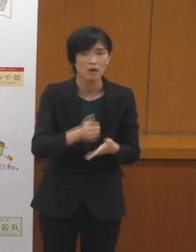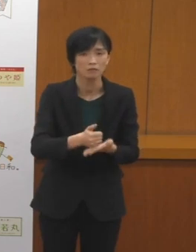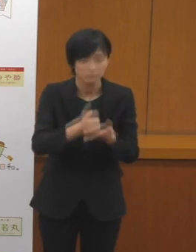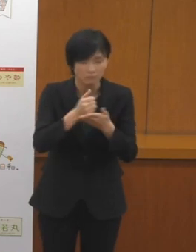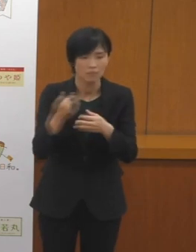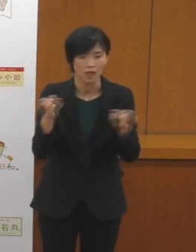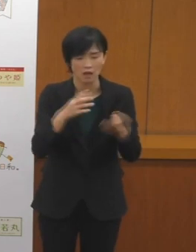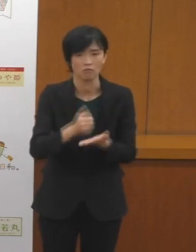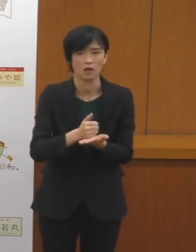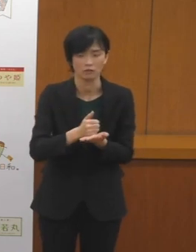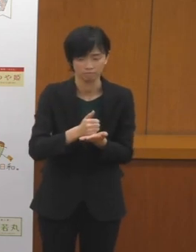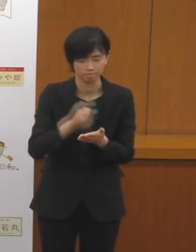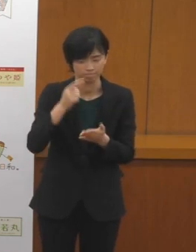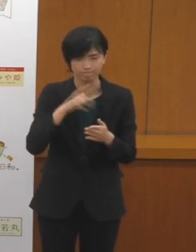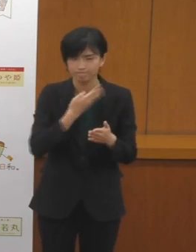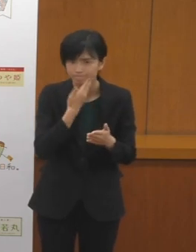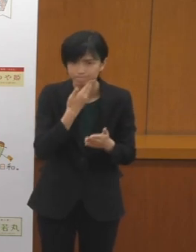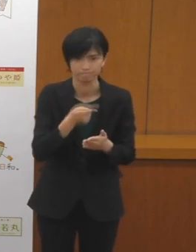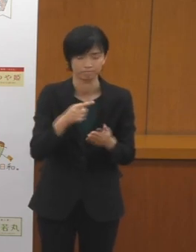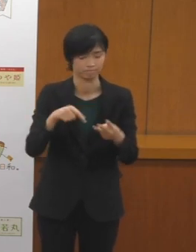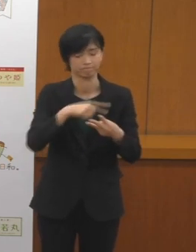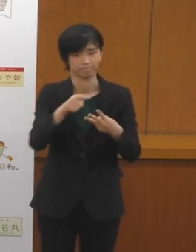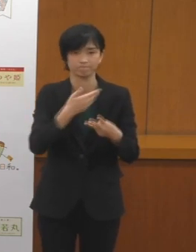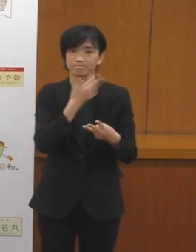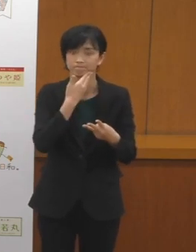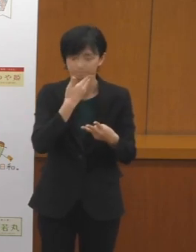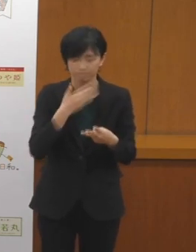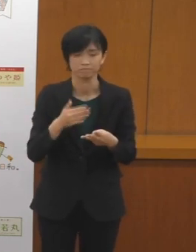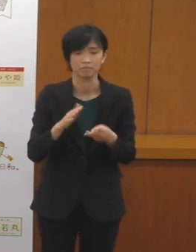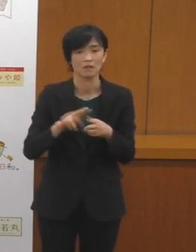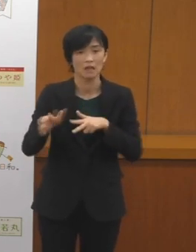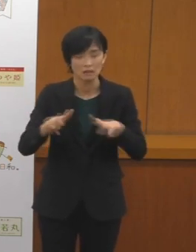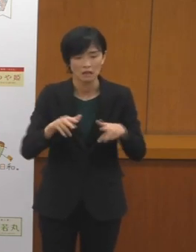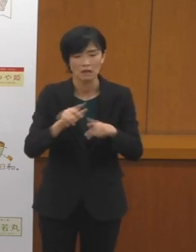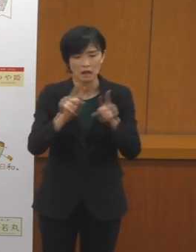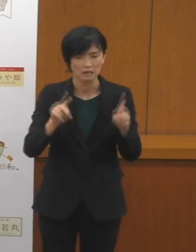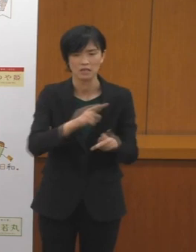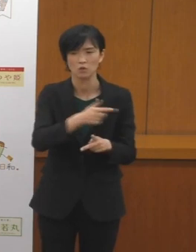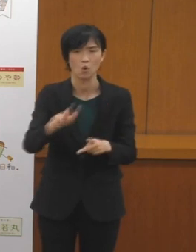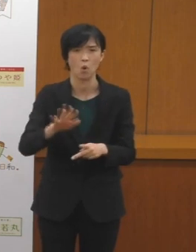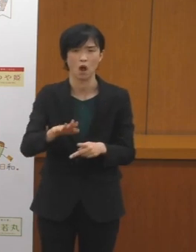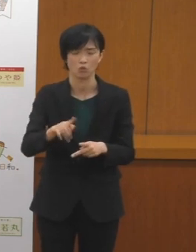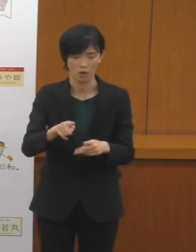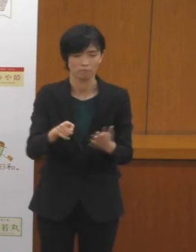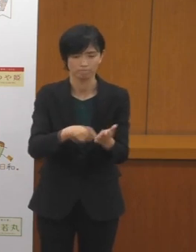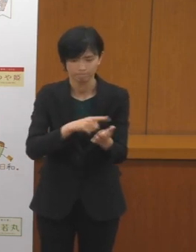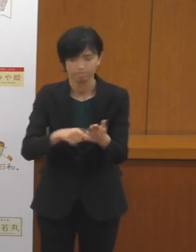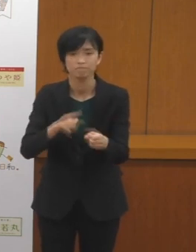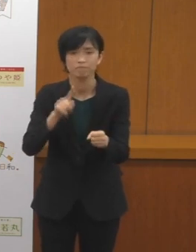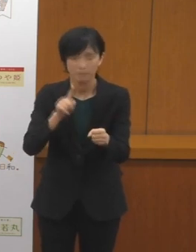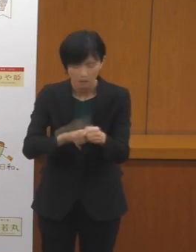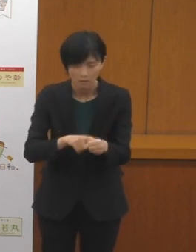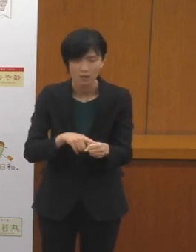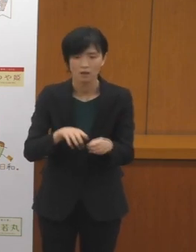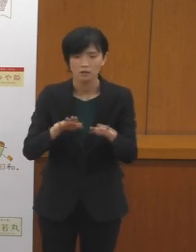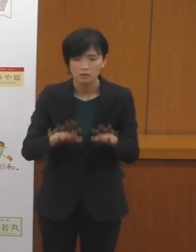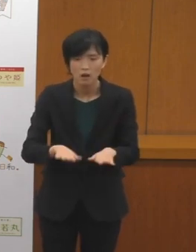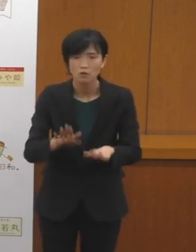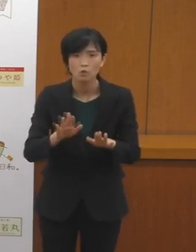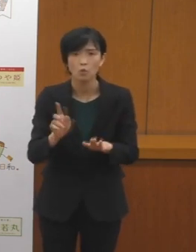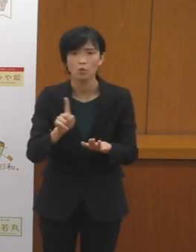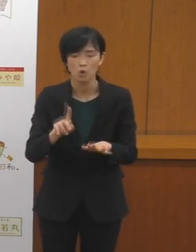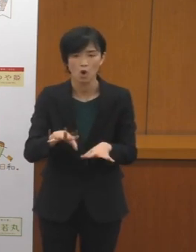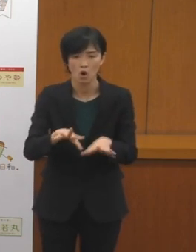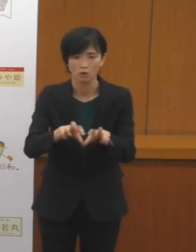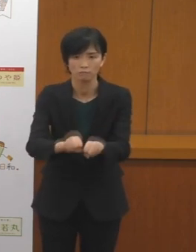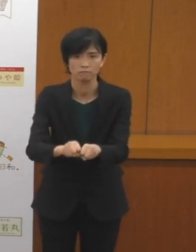姿勢を引き続き大切にし県生活課題の解決に向けて課題の現状を的確に捉え県民の